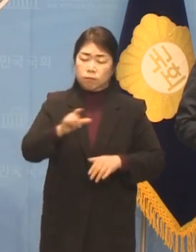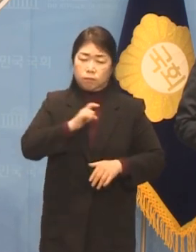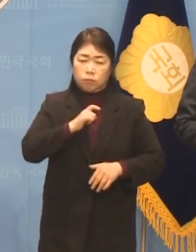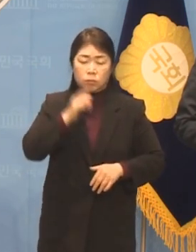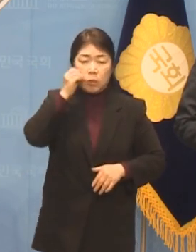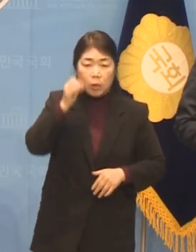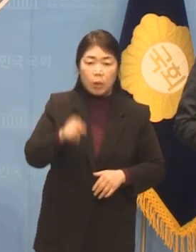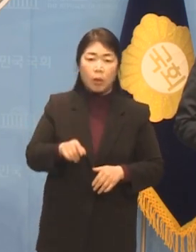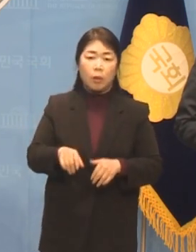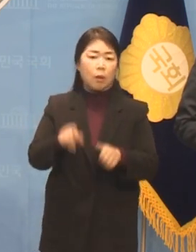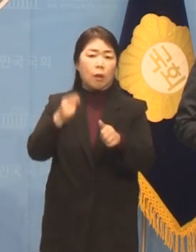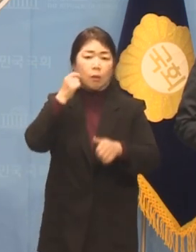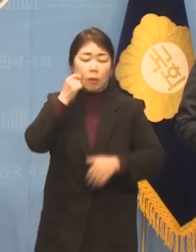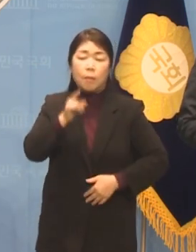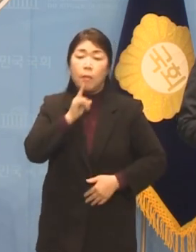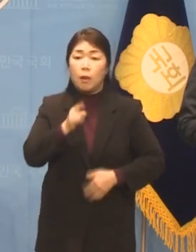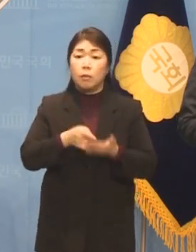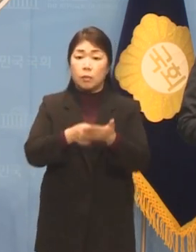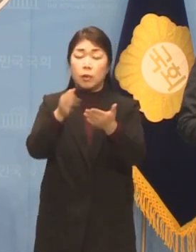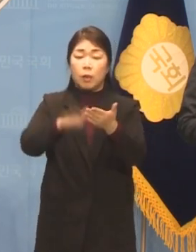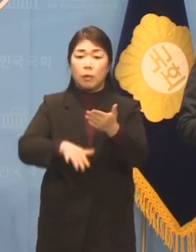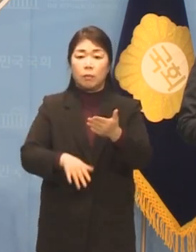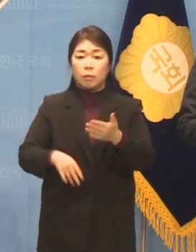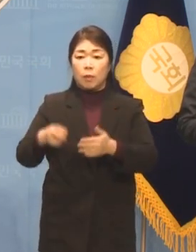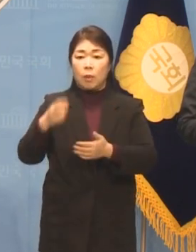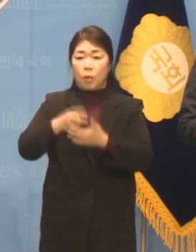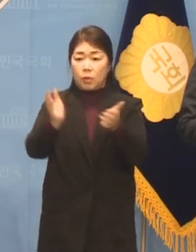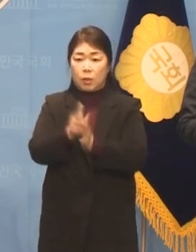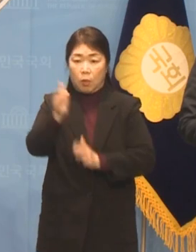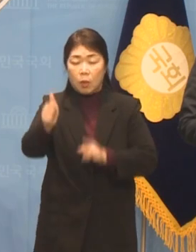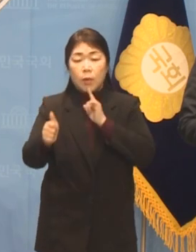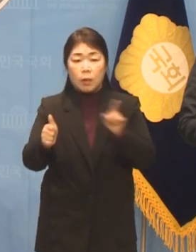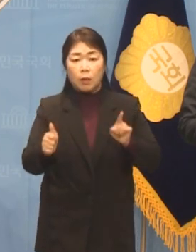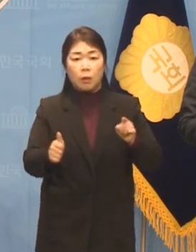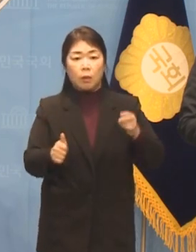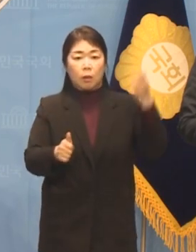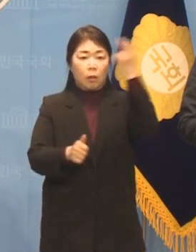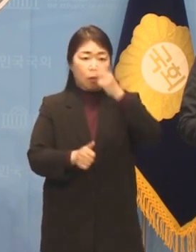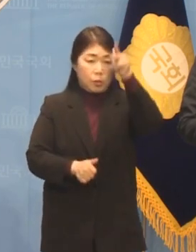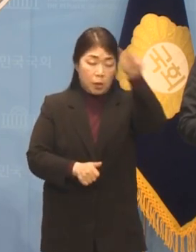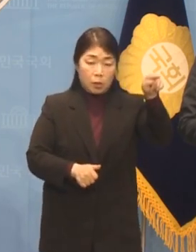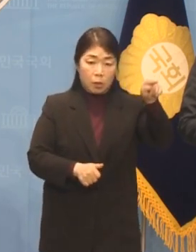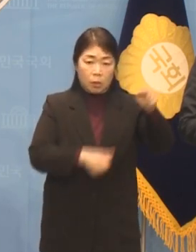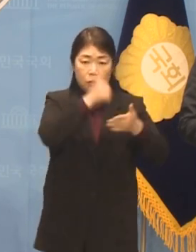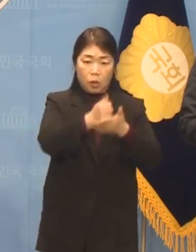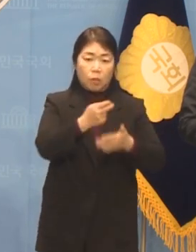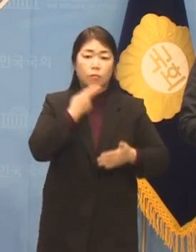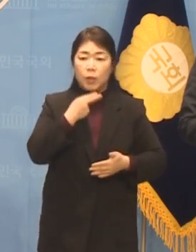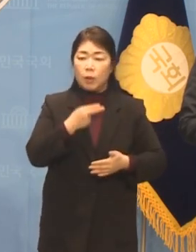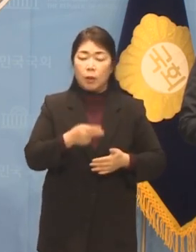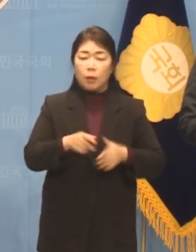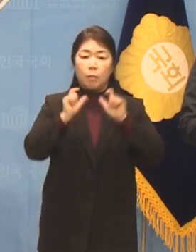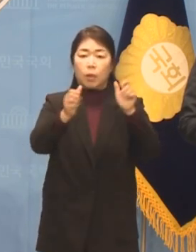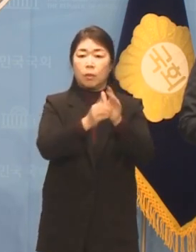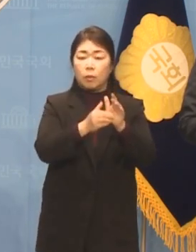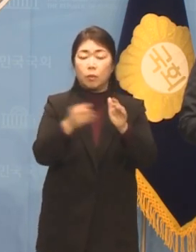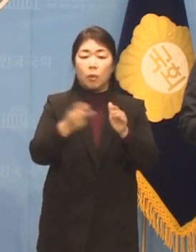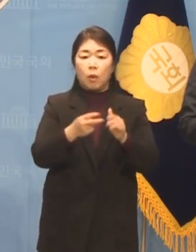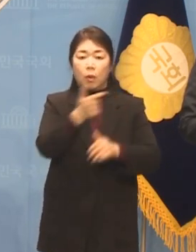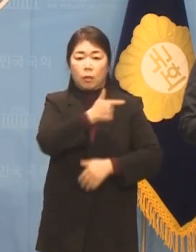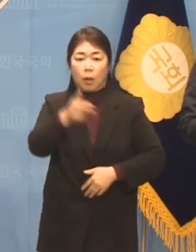한동훈 법무부 장관은 검찰에서 관련자를 무혐의 처리했고 대검찰청 징계위원회에서도